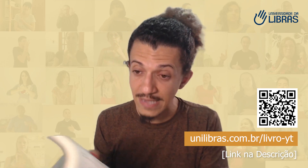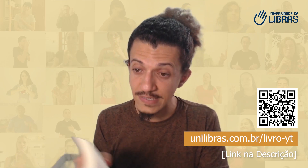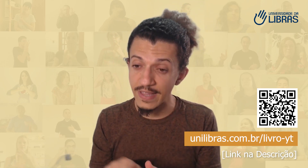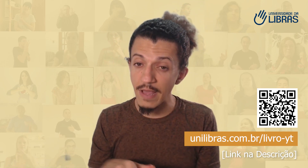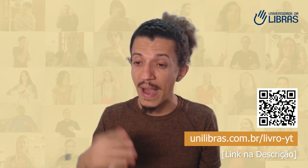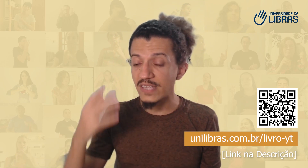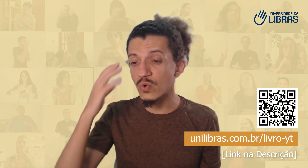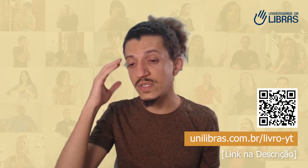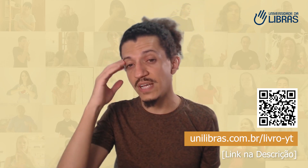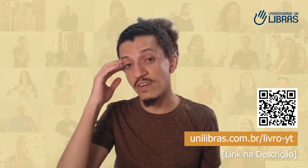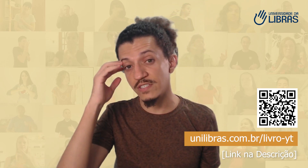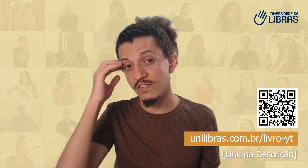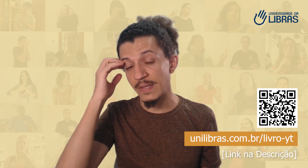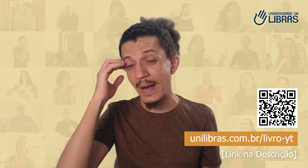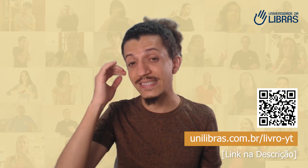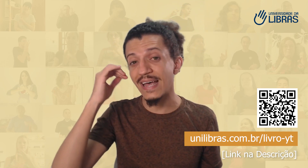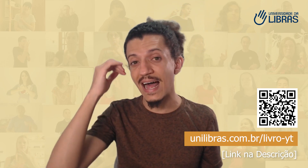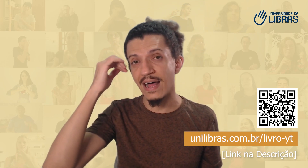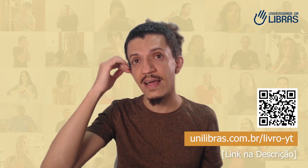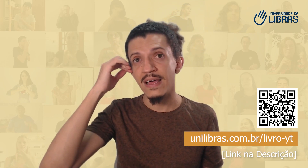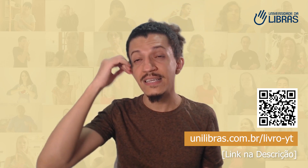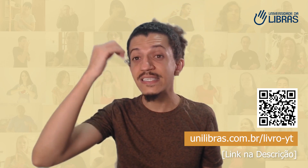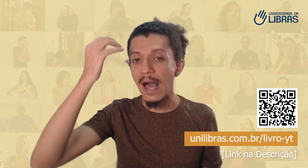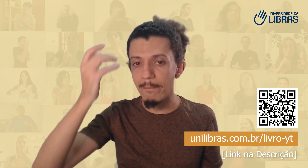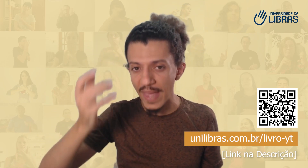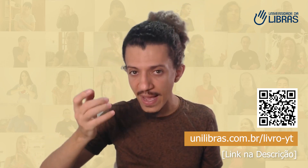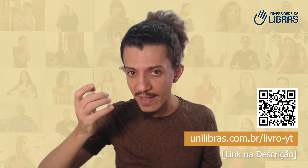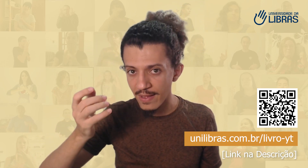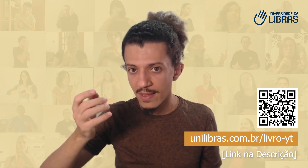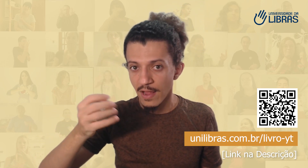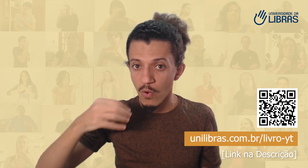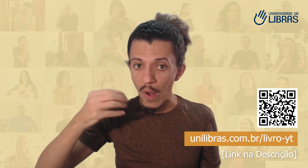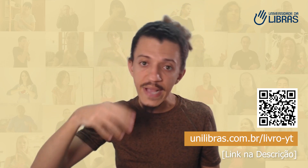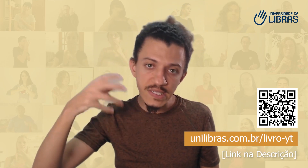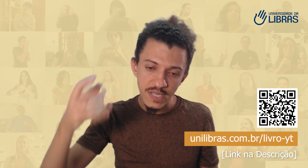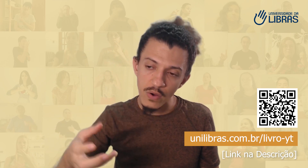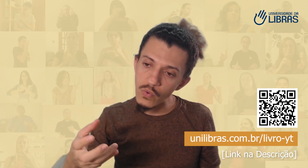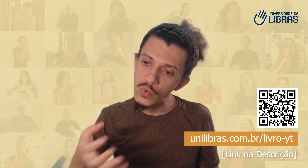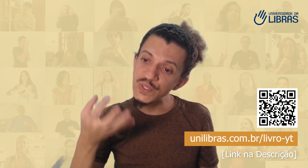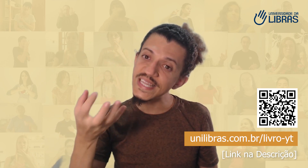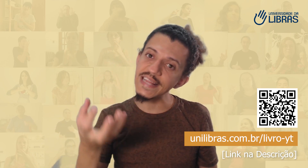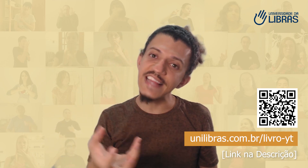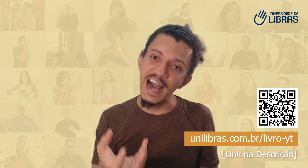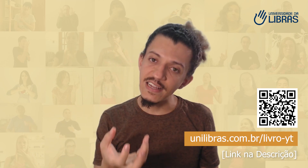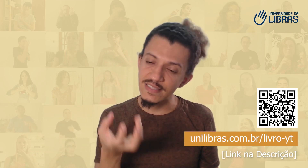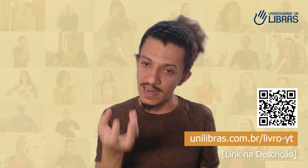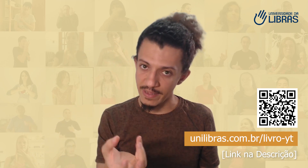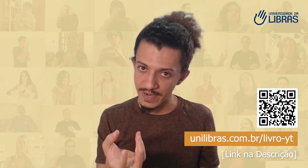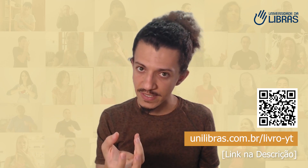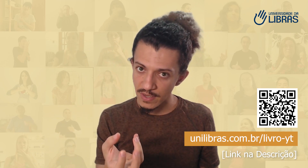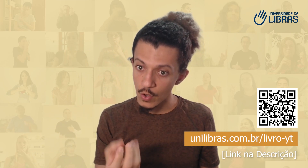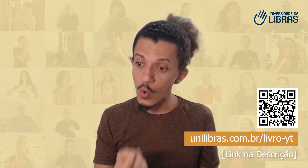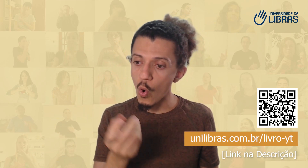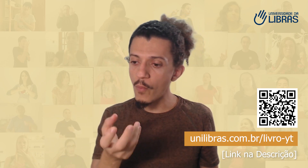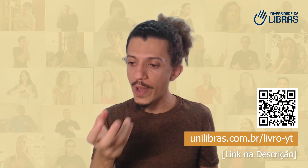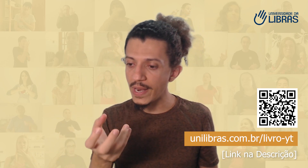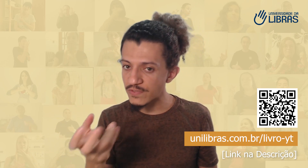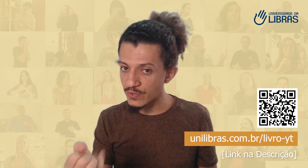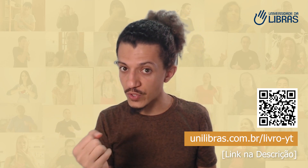passa a ter mais consciência, você passa a saber quais são os detalhes da Libras, como eles